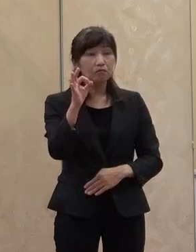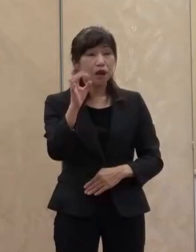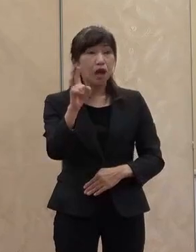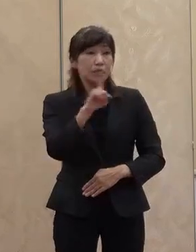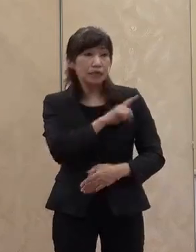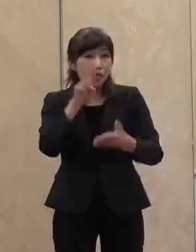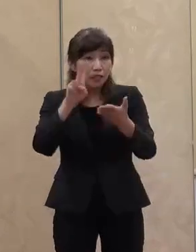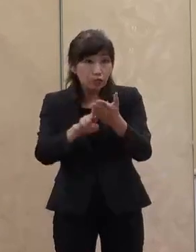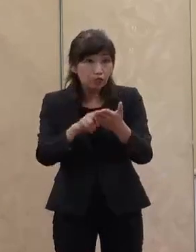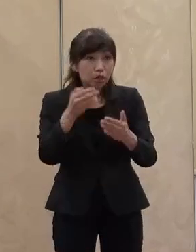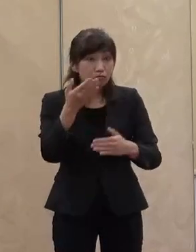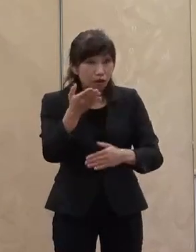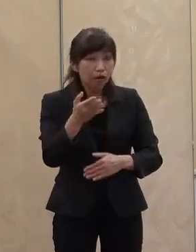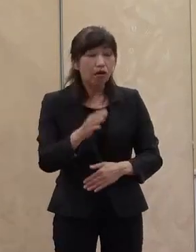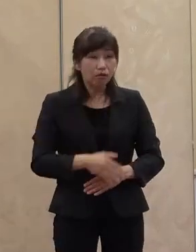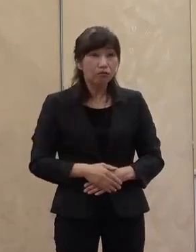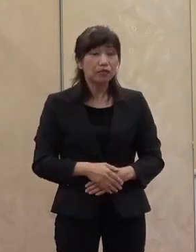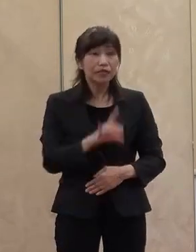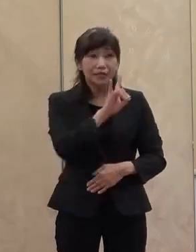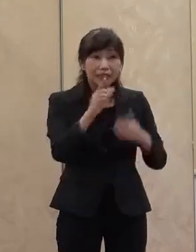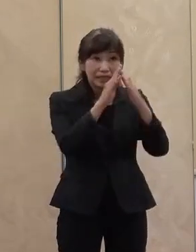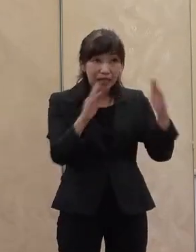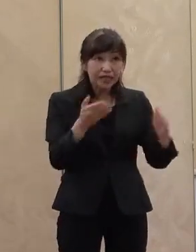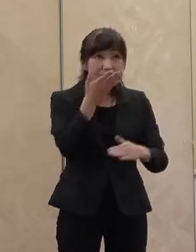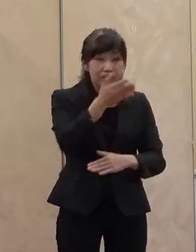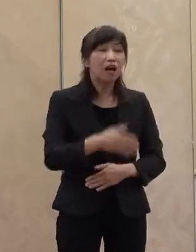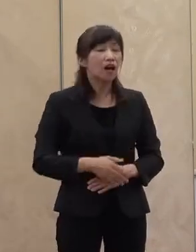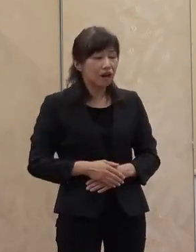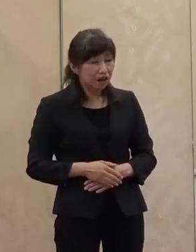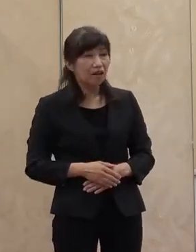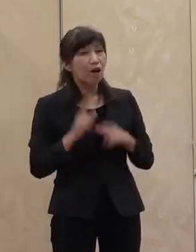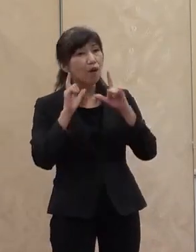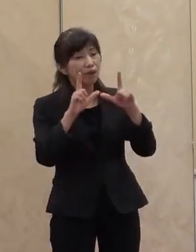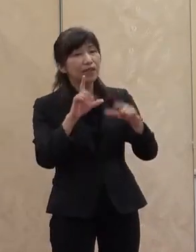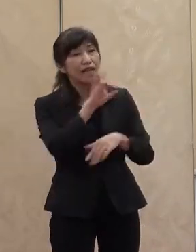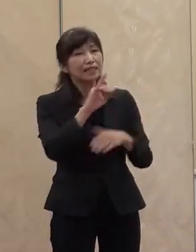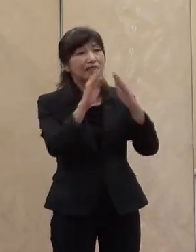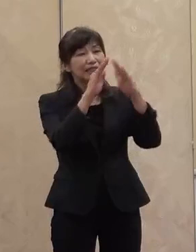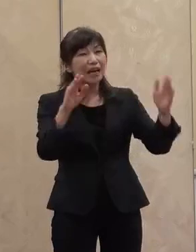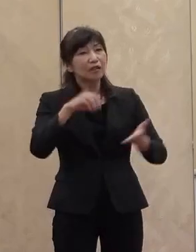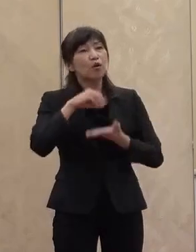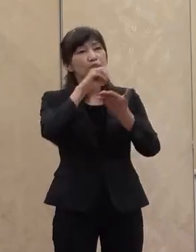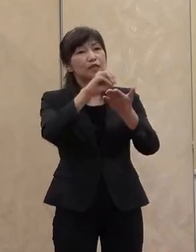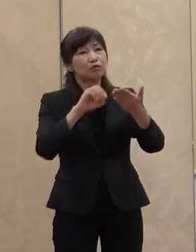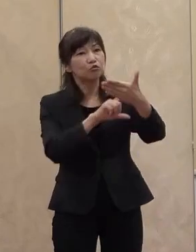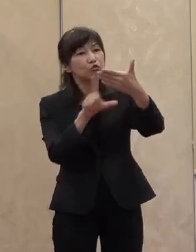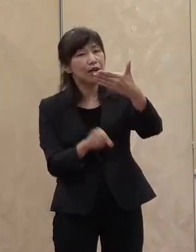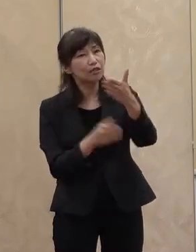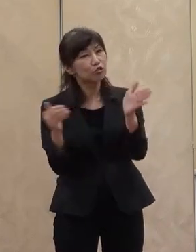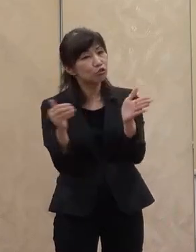で、 議会に上程をします。9月のですから末の議会